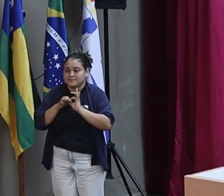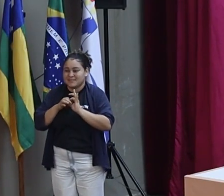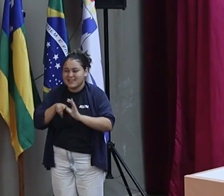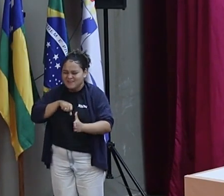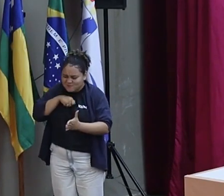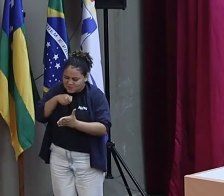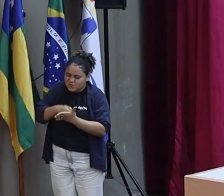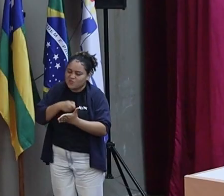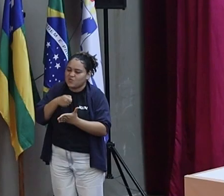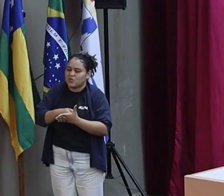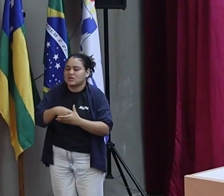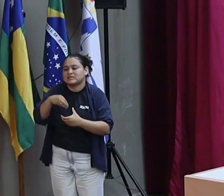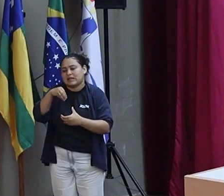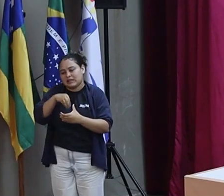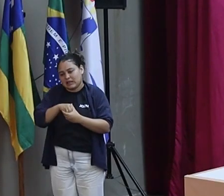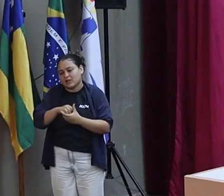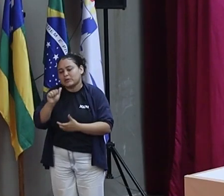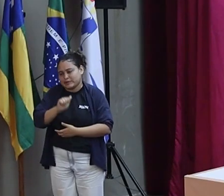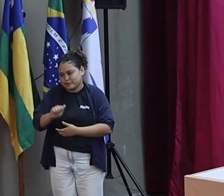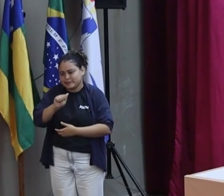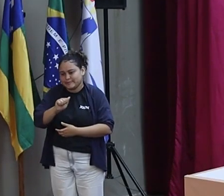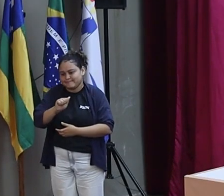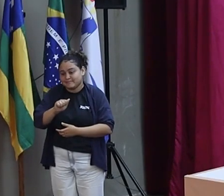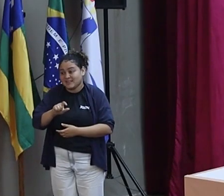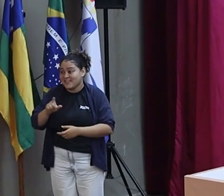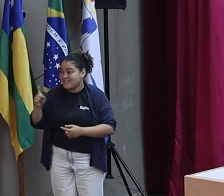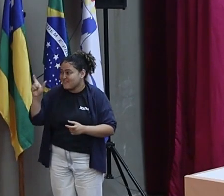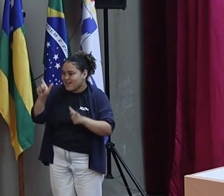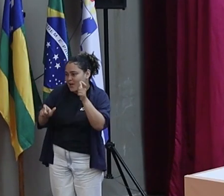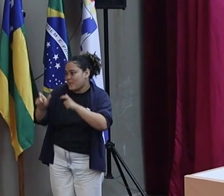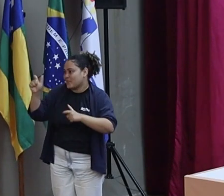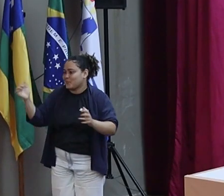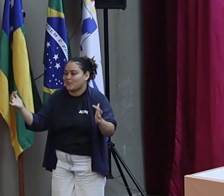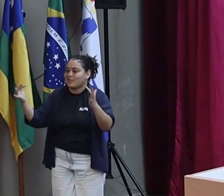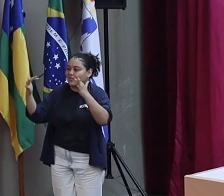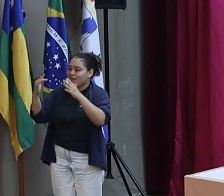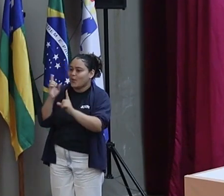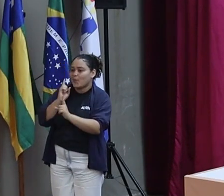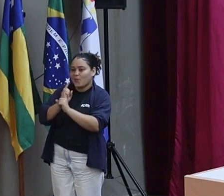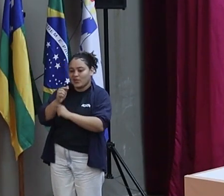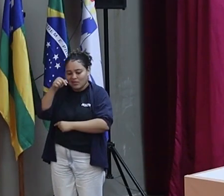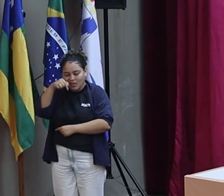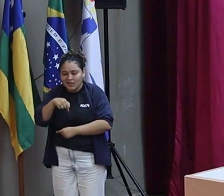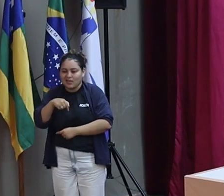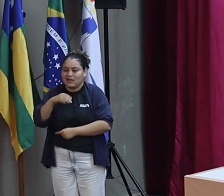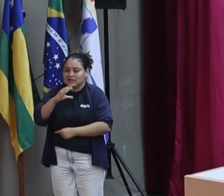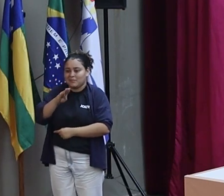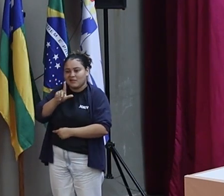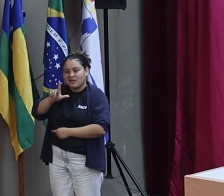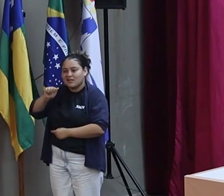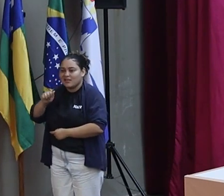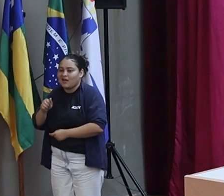intenso trabalho de uma associação. Eu sei que muitos encontram a associação, às vezes, durante o CBLA. Vem ao evento,